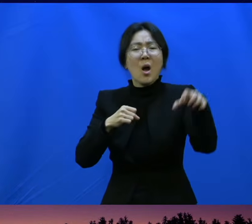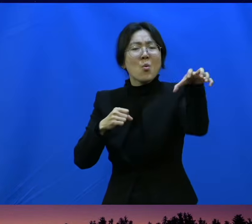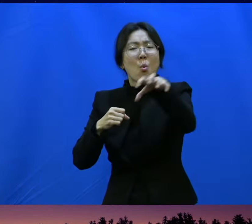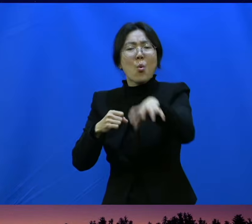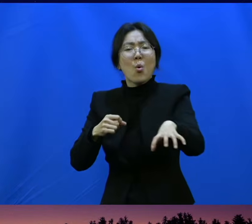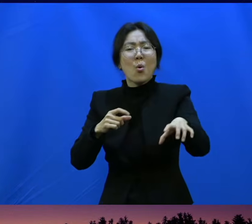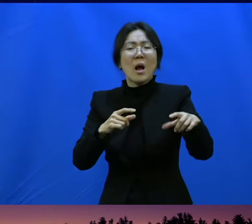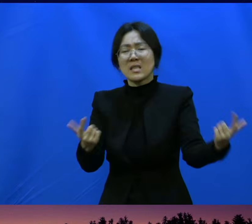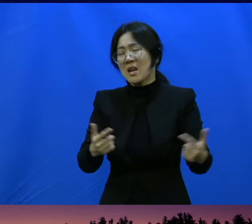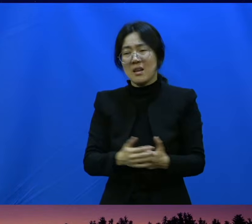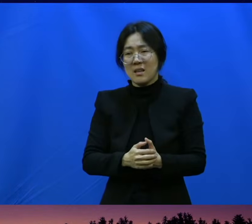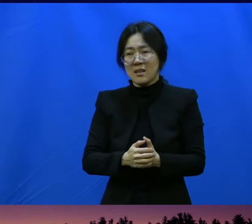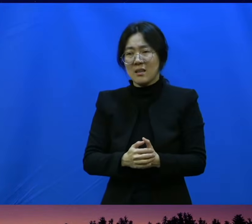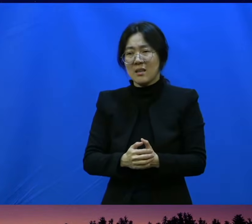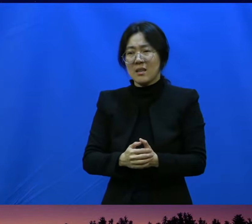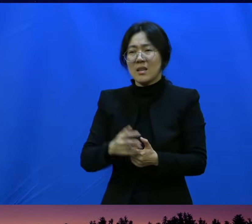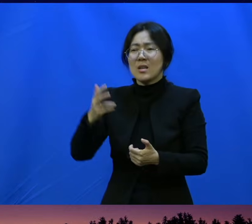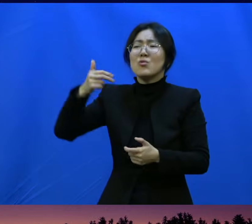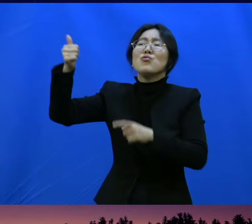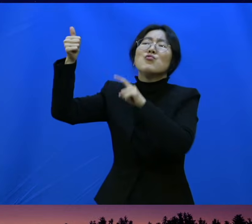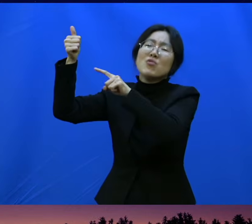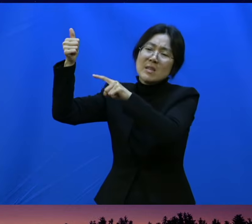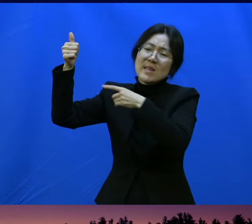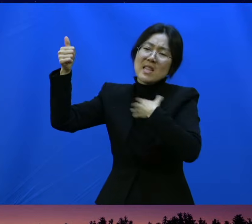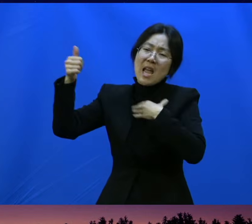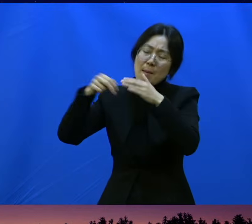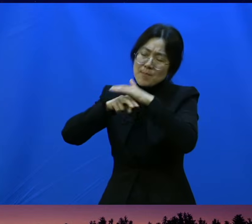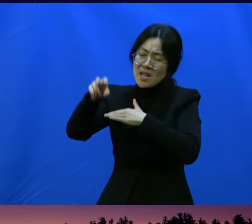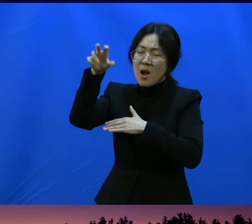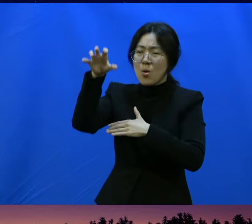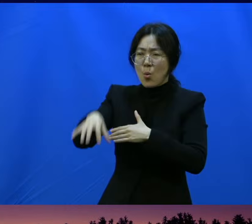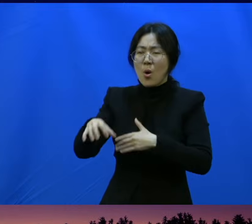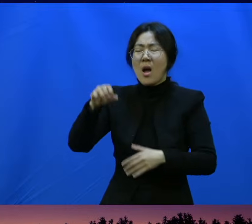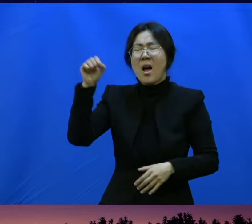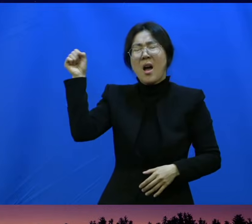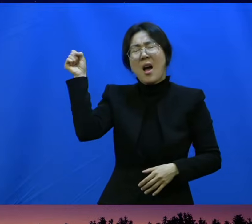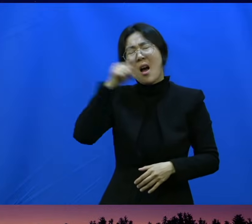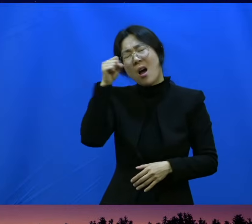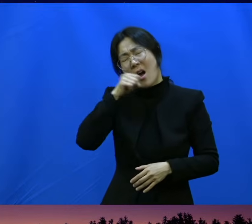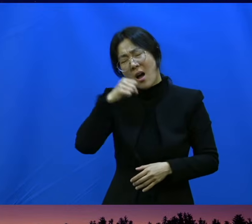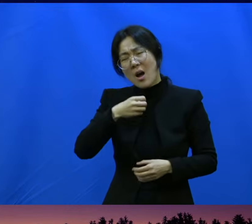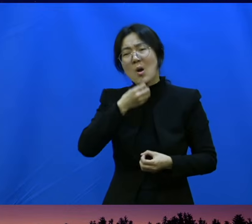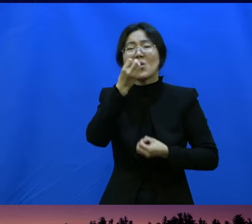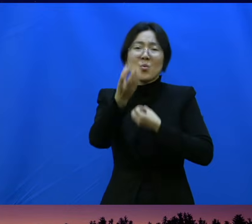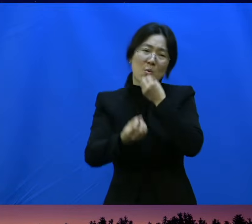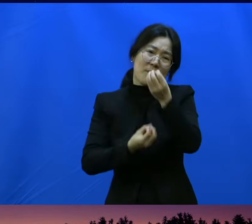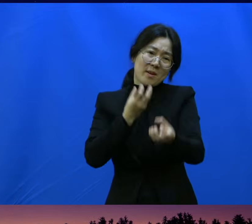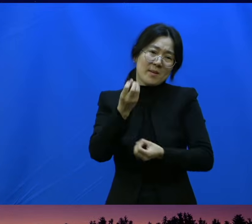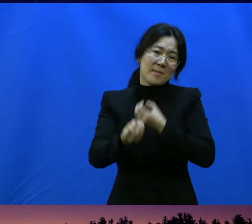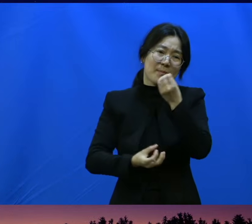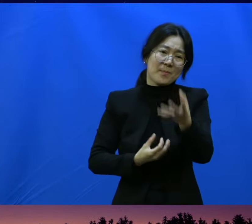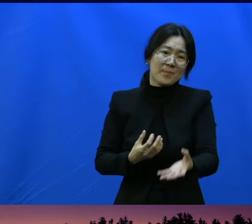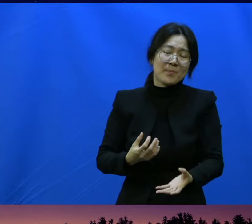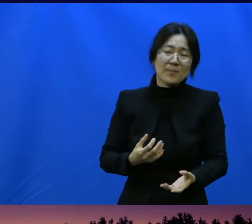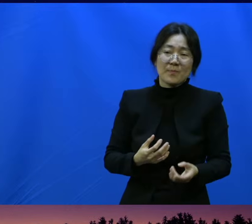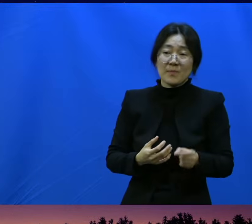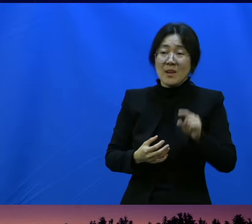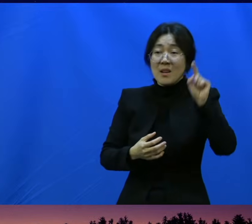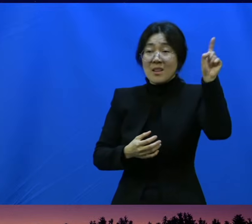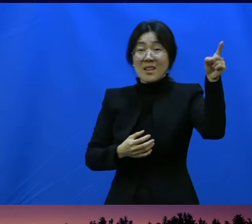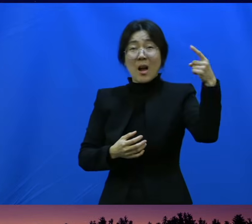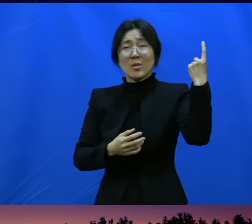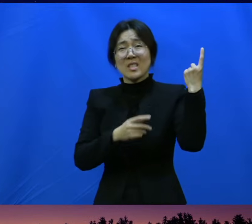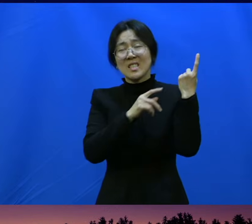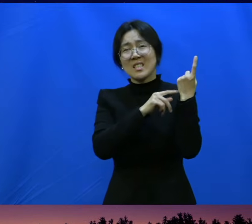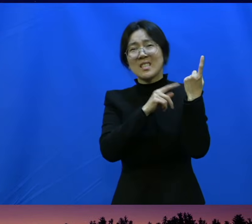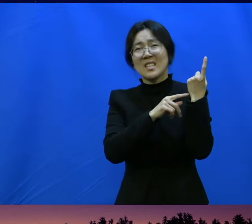사라져버린 쫓기는 자들에게 필요한 곳이 바로 이 피난처라는 것. 이 다윗은 이제 깨닫는 겁니다.